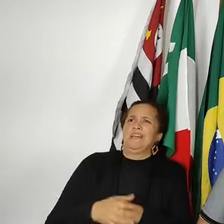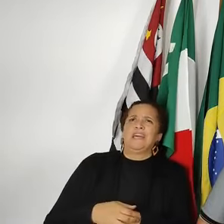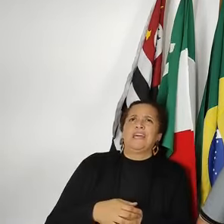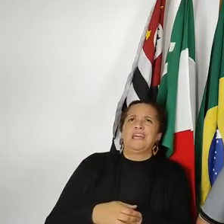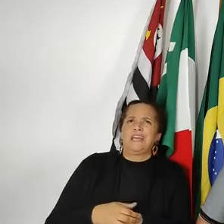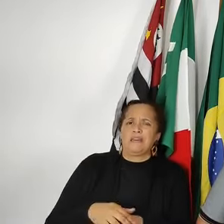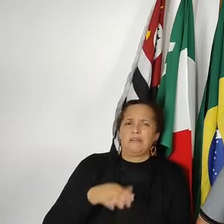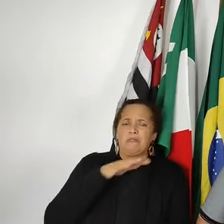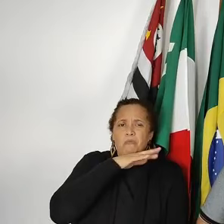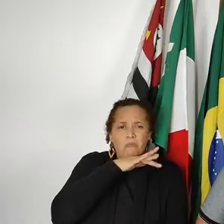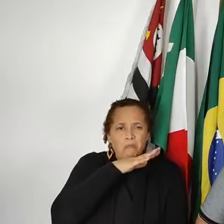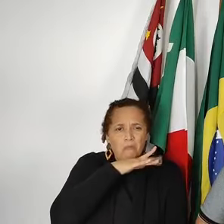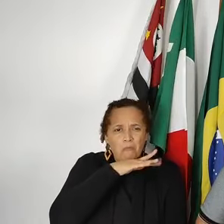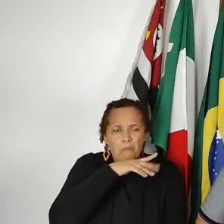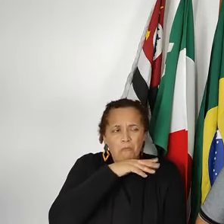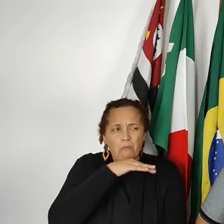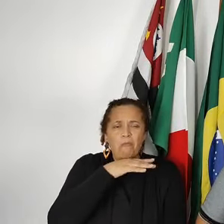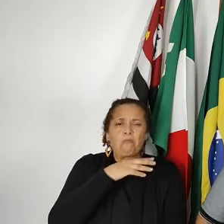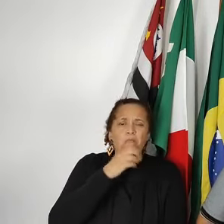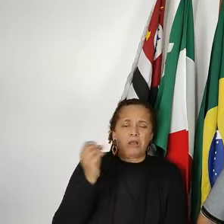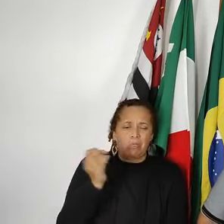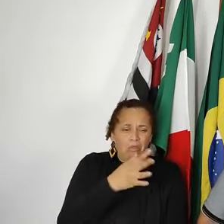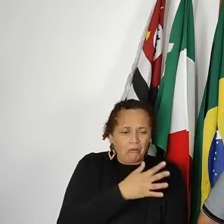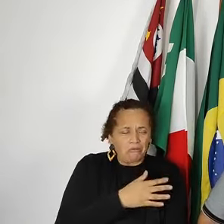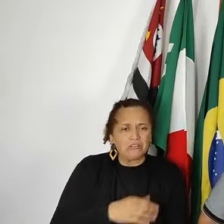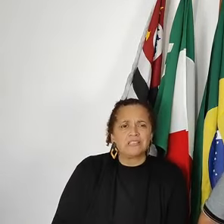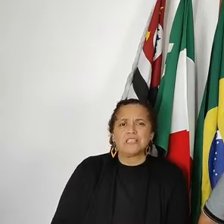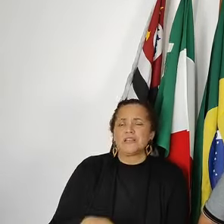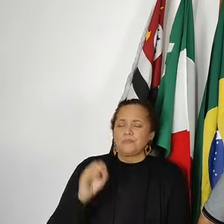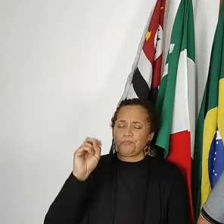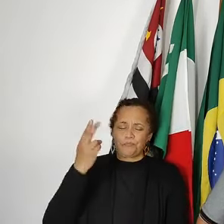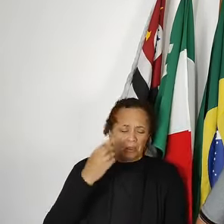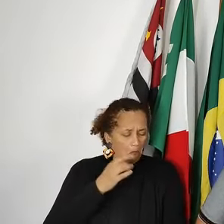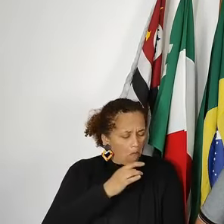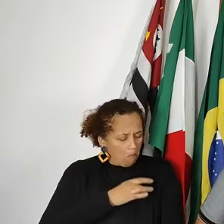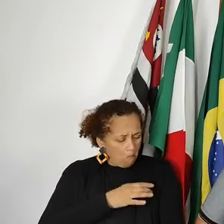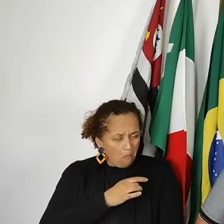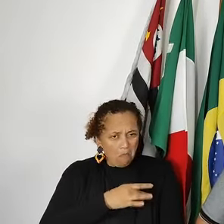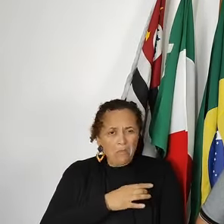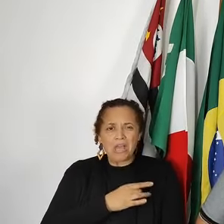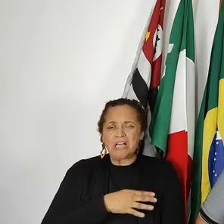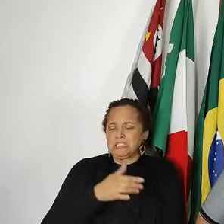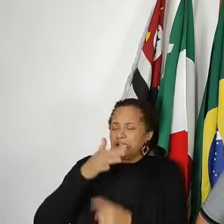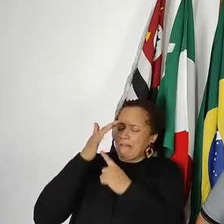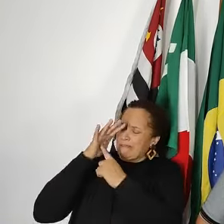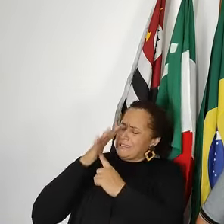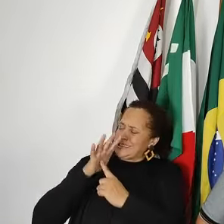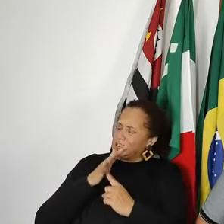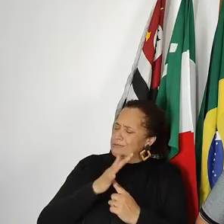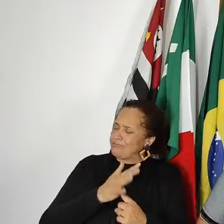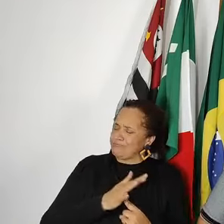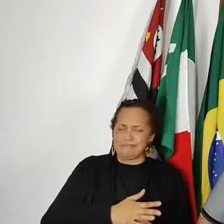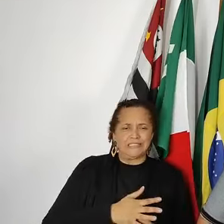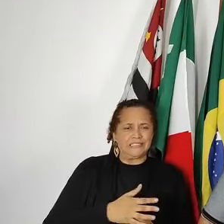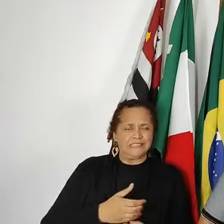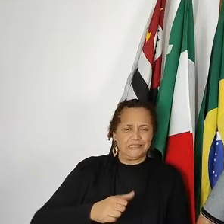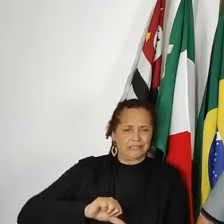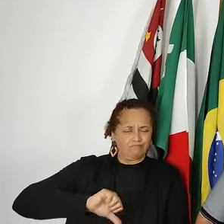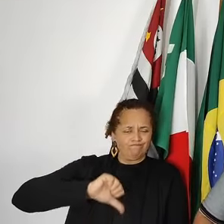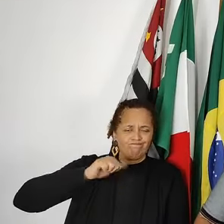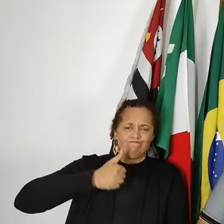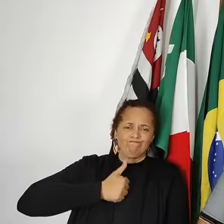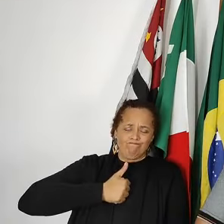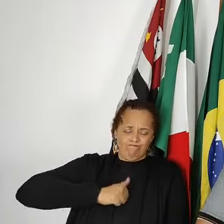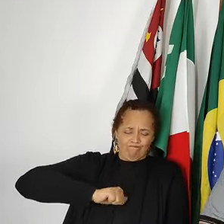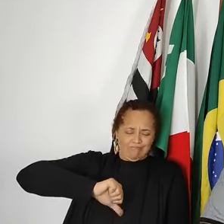através de tudo e qualquer sentimento, através do medo, da depressão, da baixa autoestima,